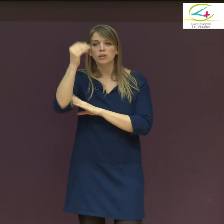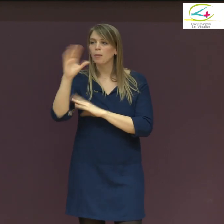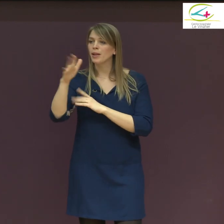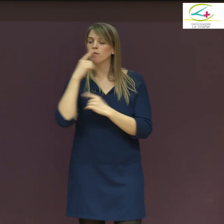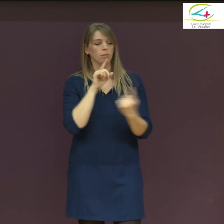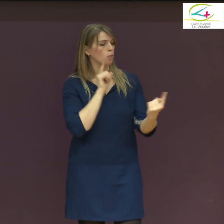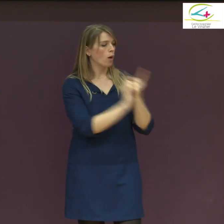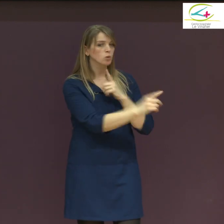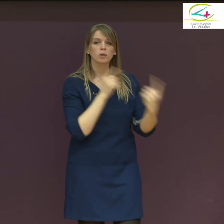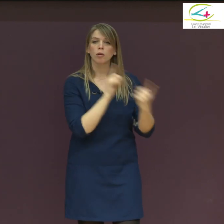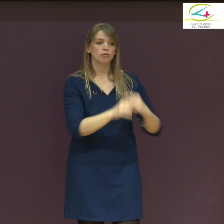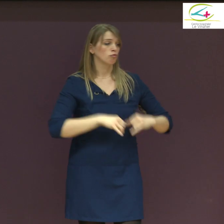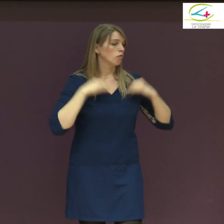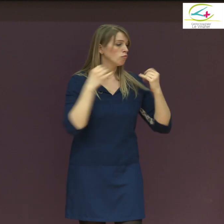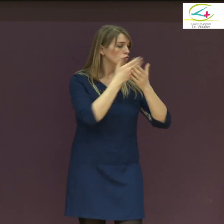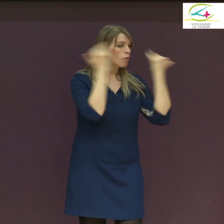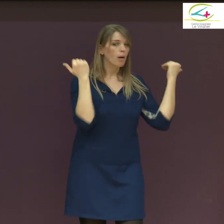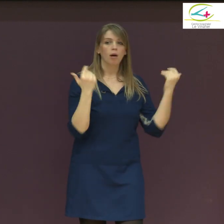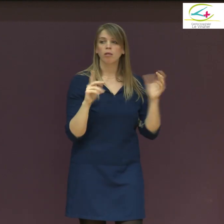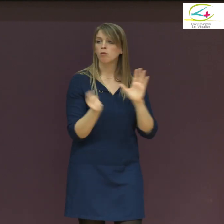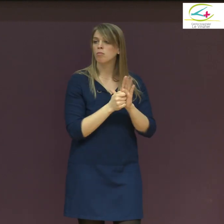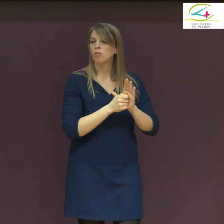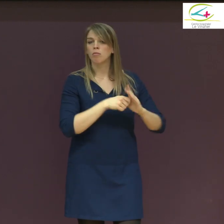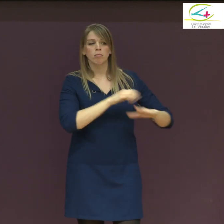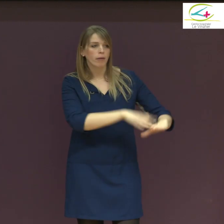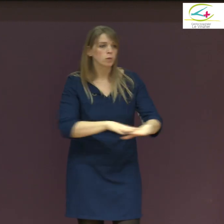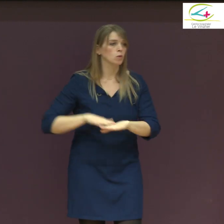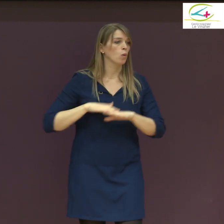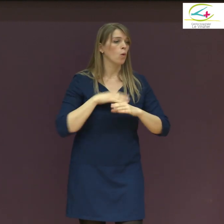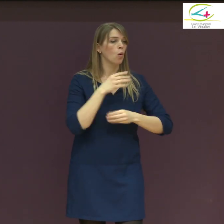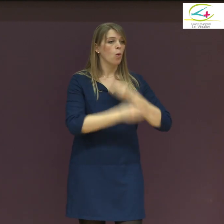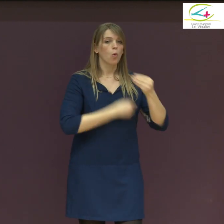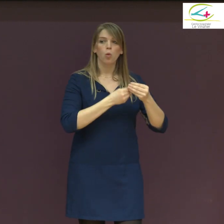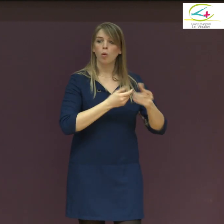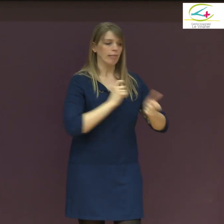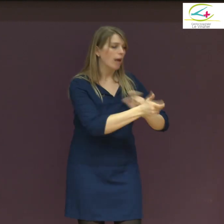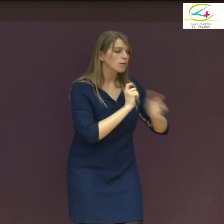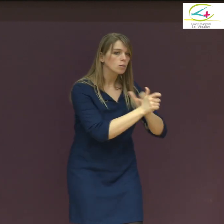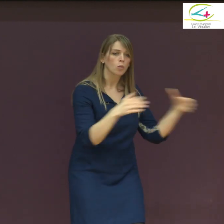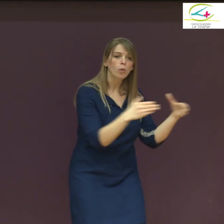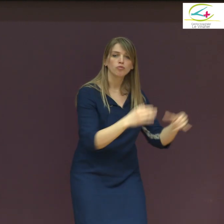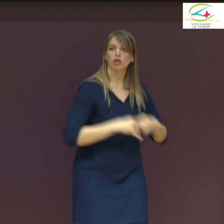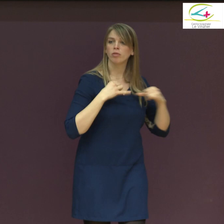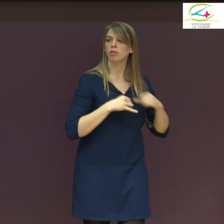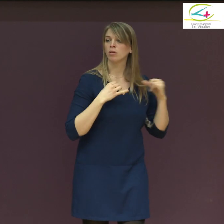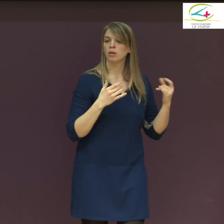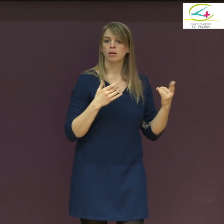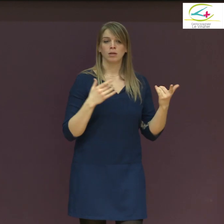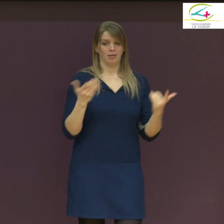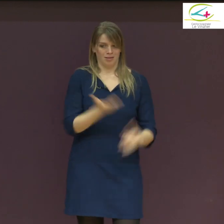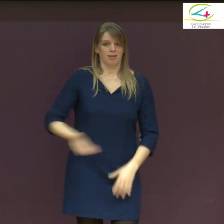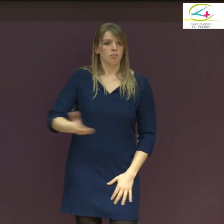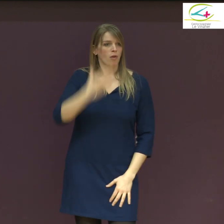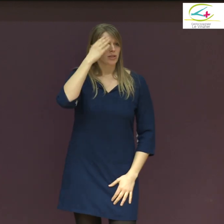jeunes dans des moments de prévention ou des moments d'interaction comme ça pour ben, ces intervenants de